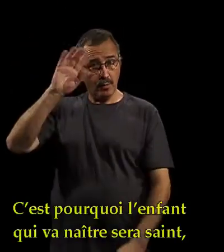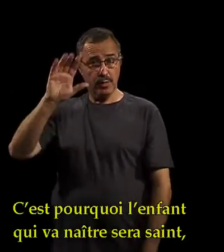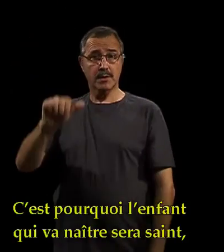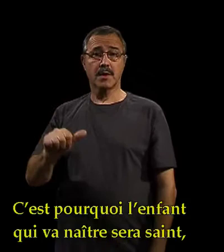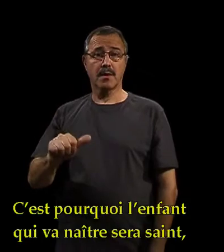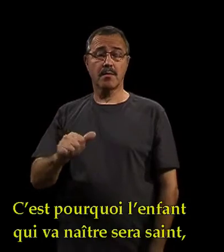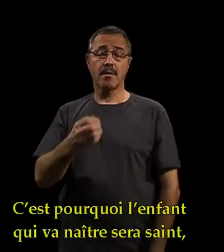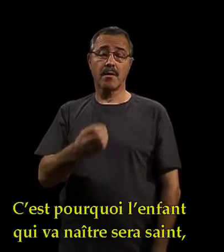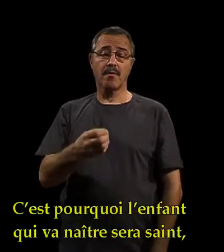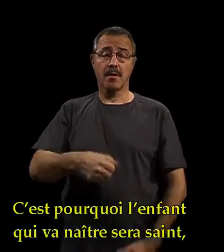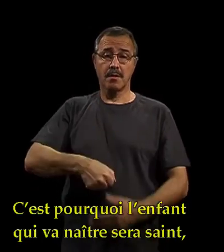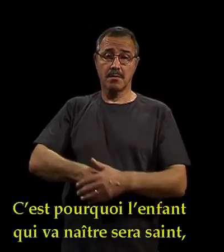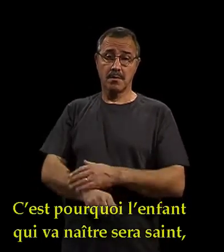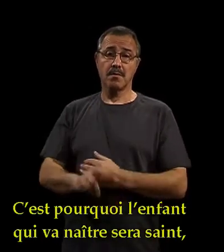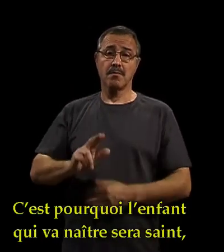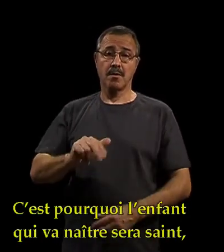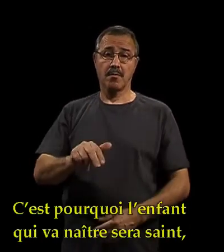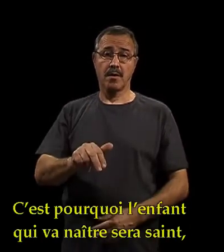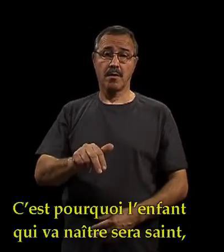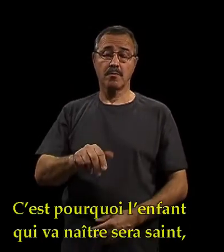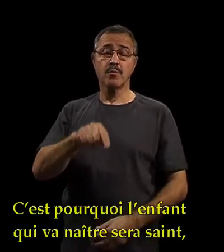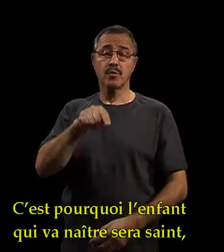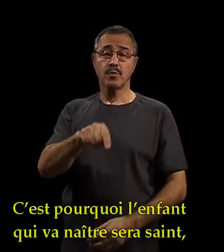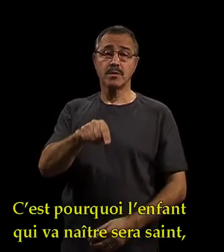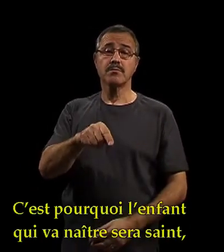C'est pourquoi l'enfant qui va naître sera saint,